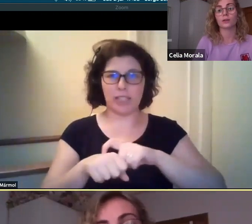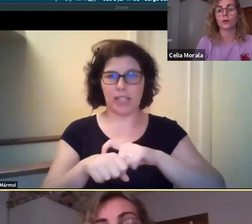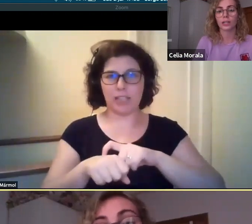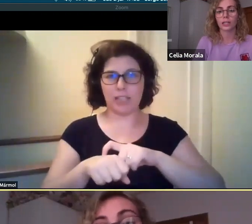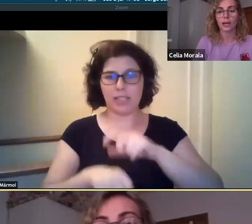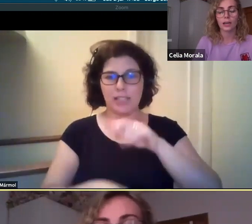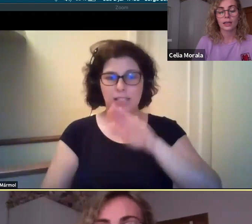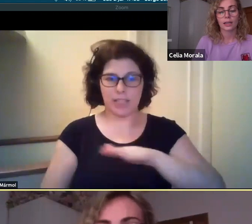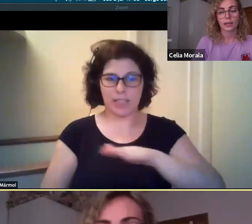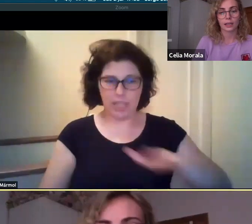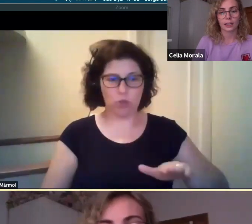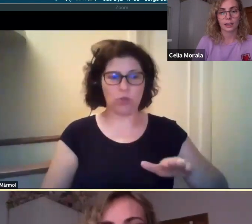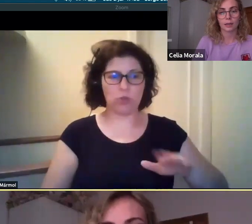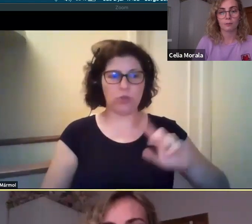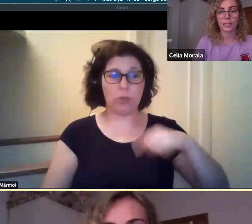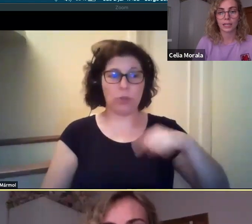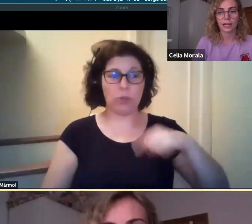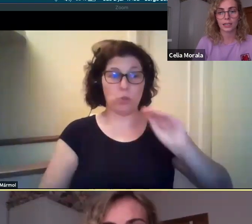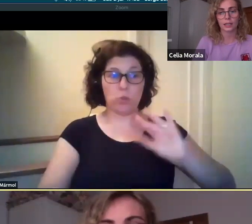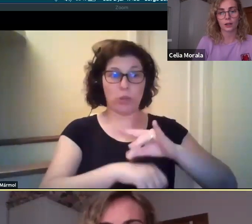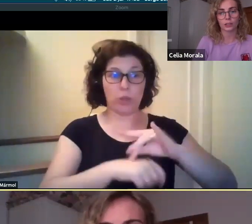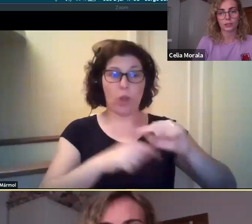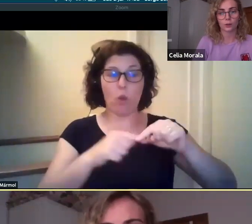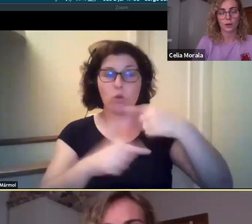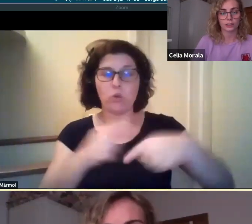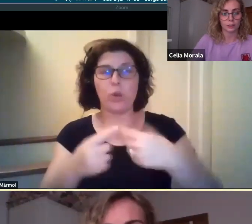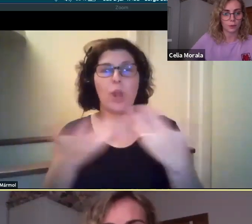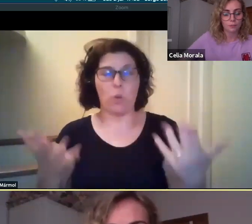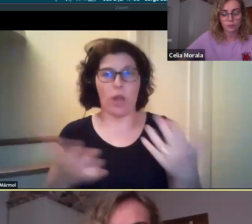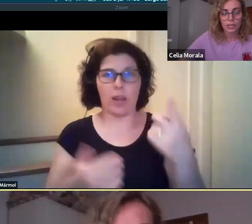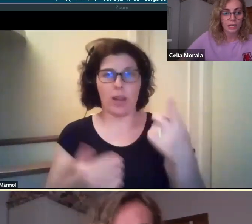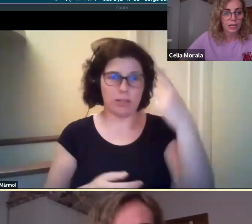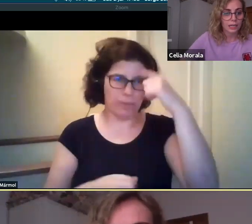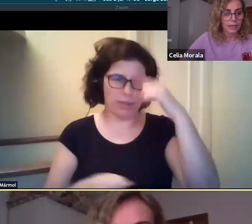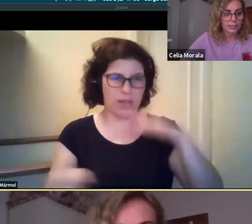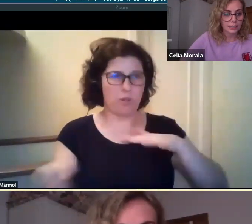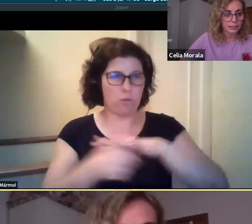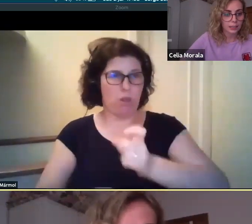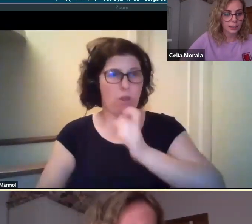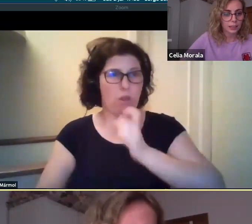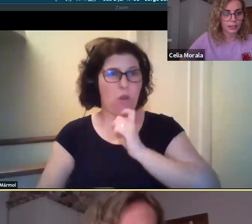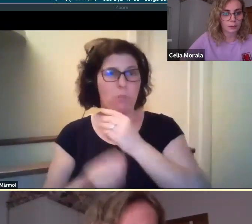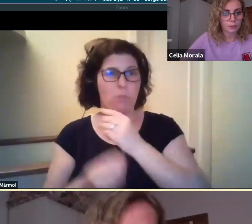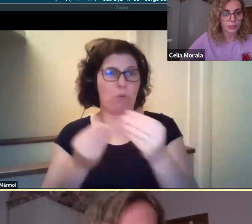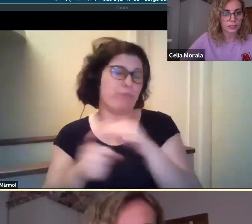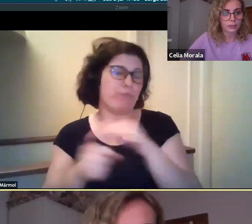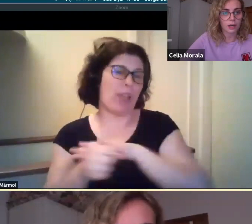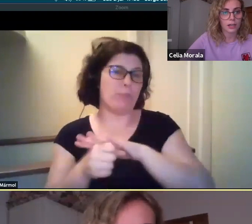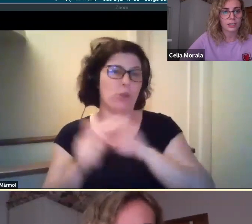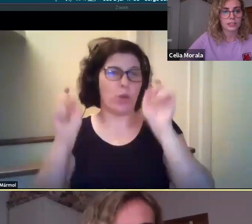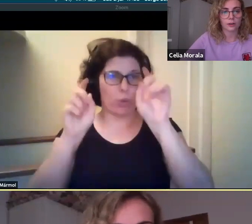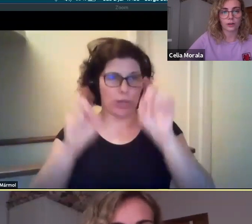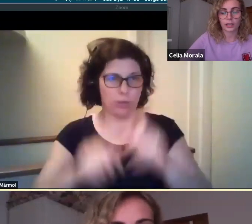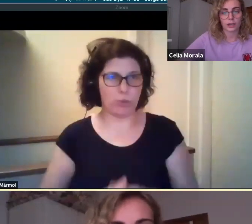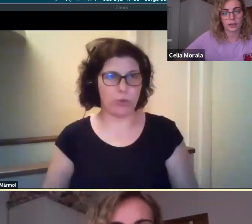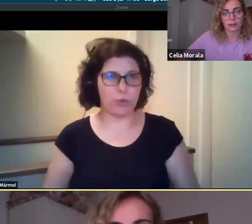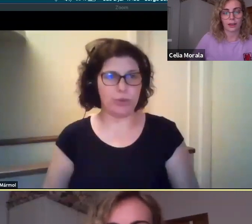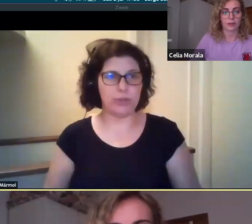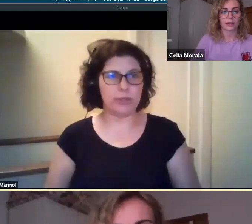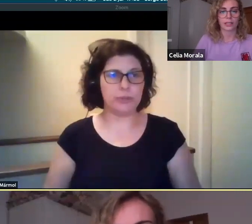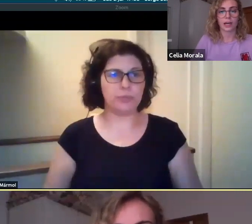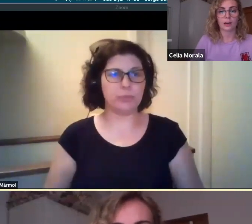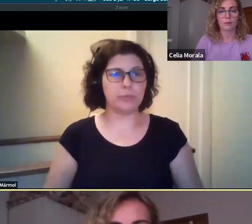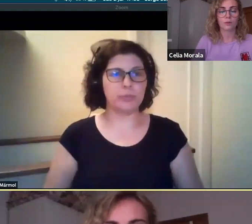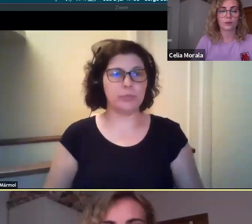su patología que implican en el contexto educativo. En la siguiente diapositiva se recoge